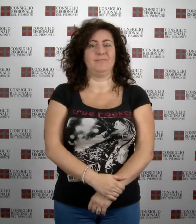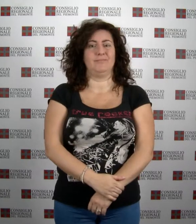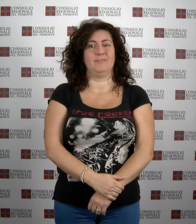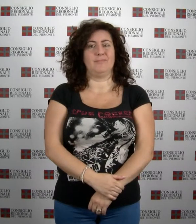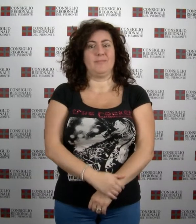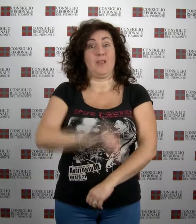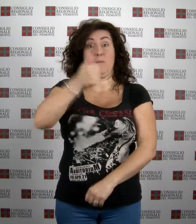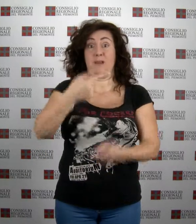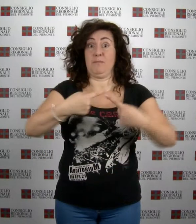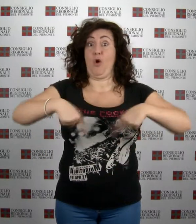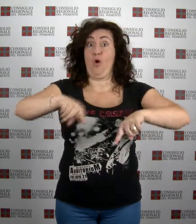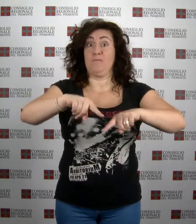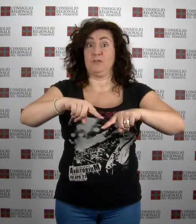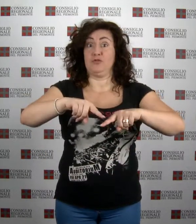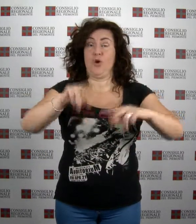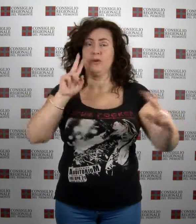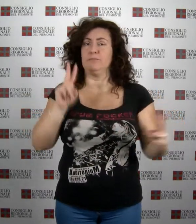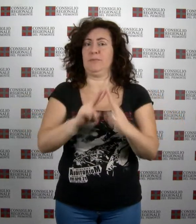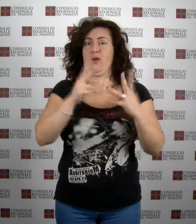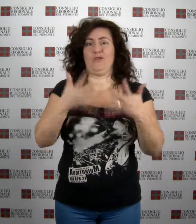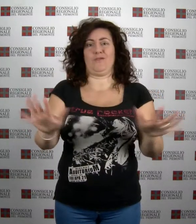Riunione della prima commissione.